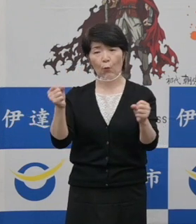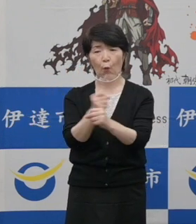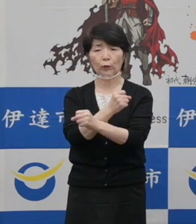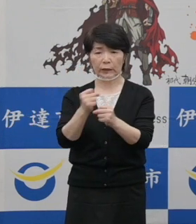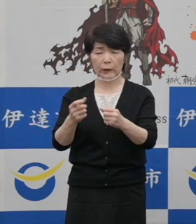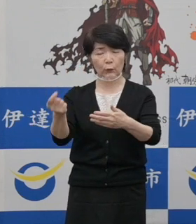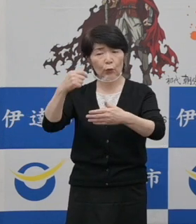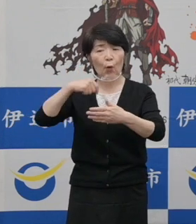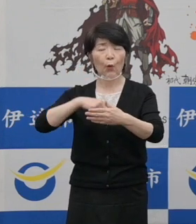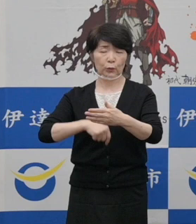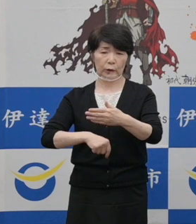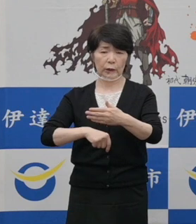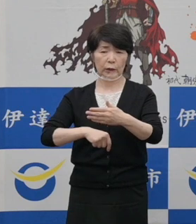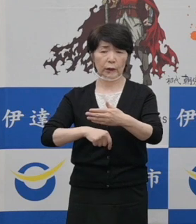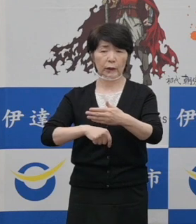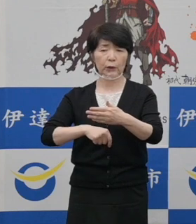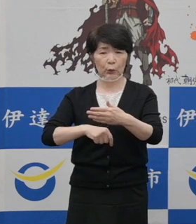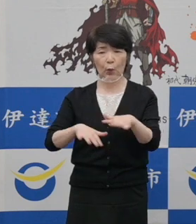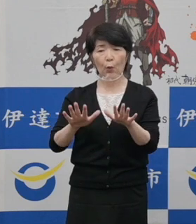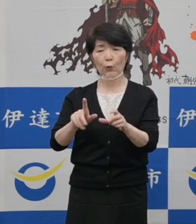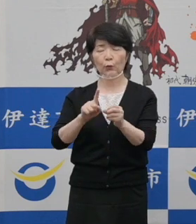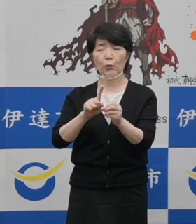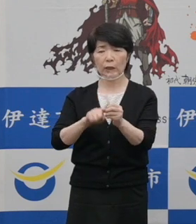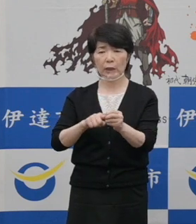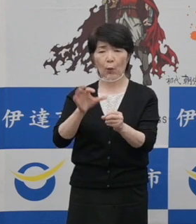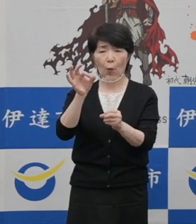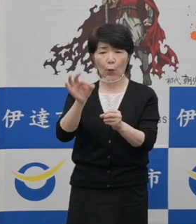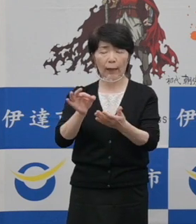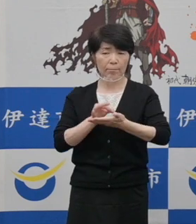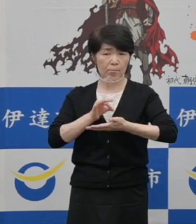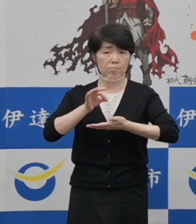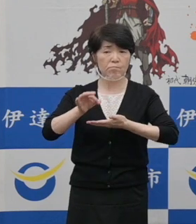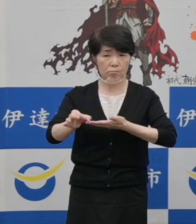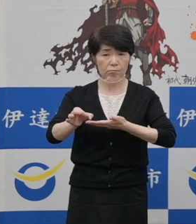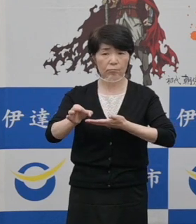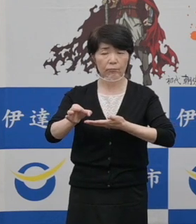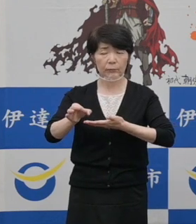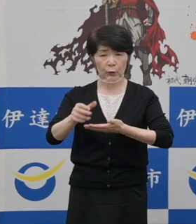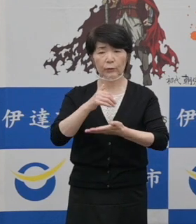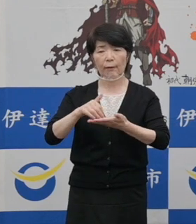5491万6000円が今年の支出分ということになっております。